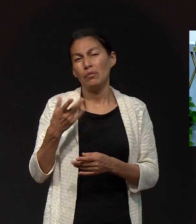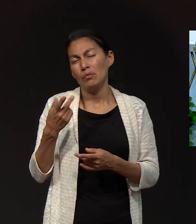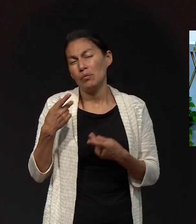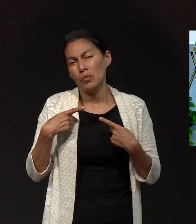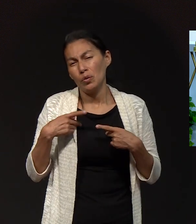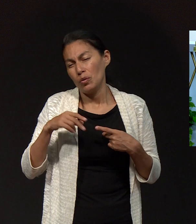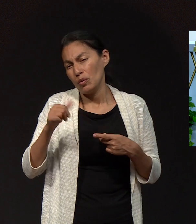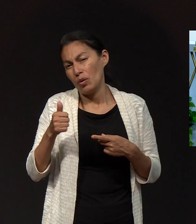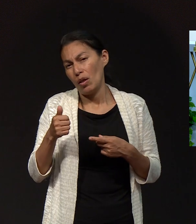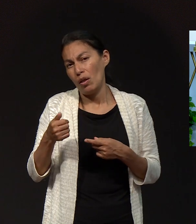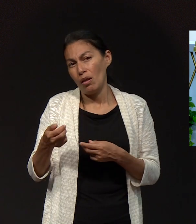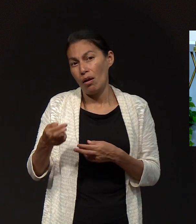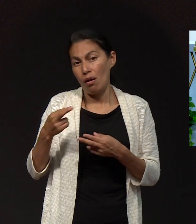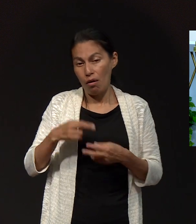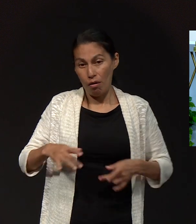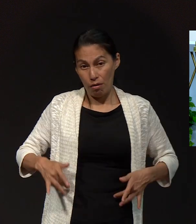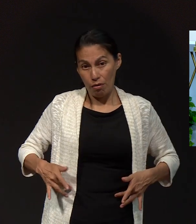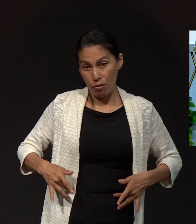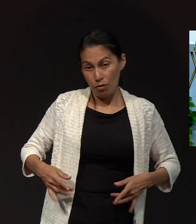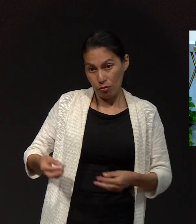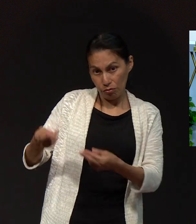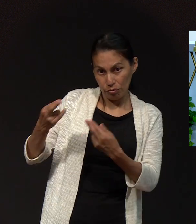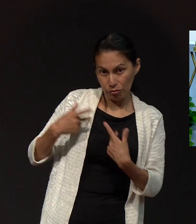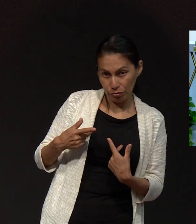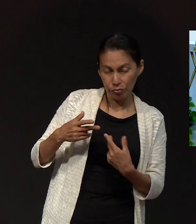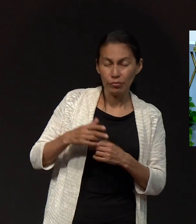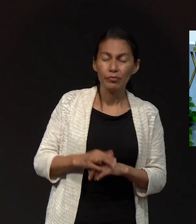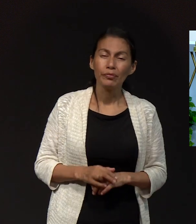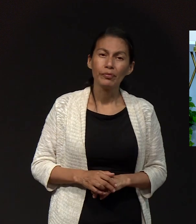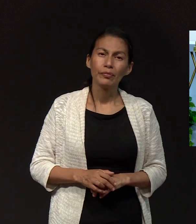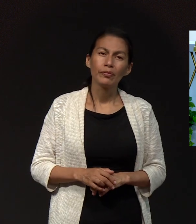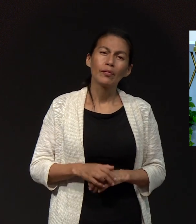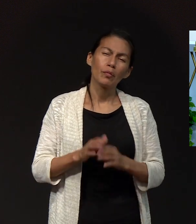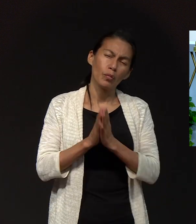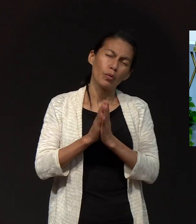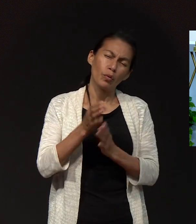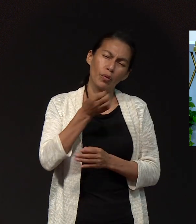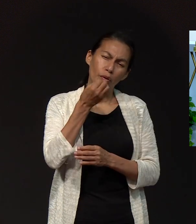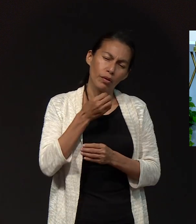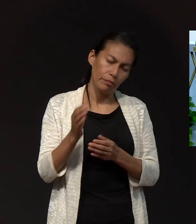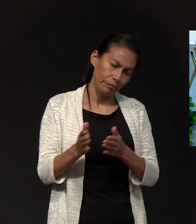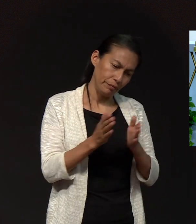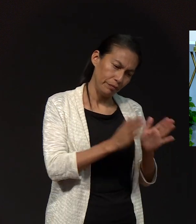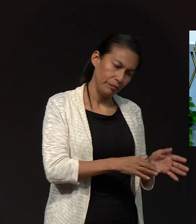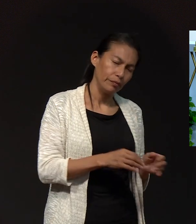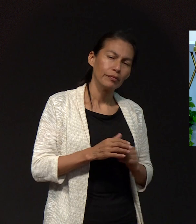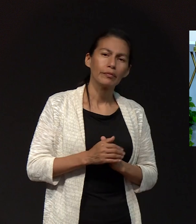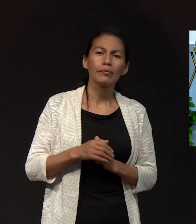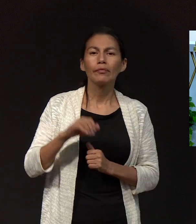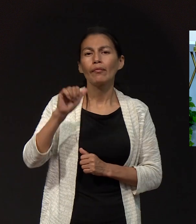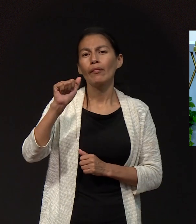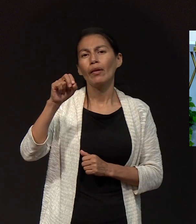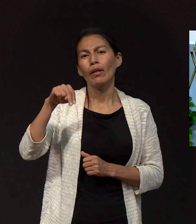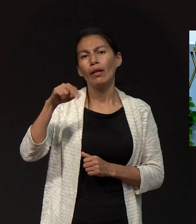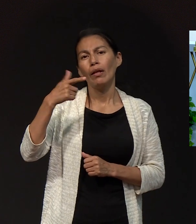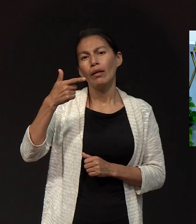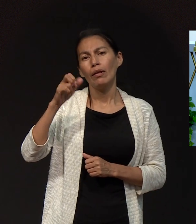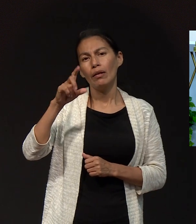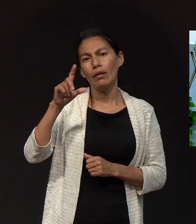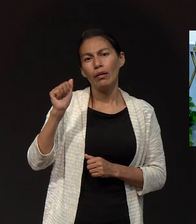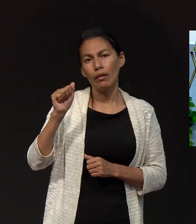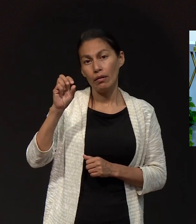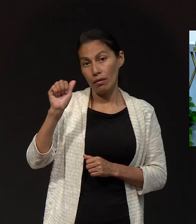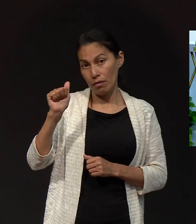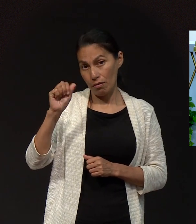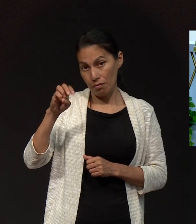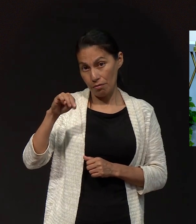Dios Los tenga siempre Y con buena salud Amén Gloria a Dios Ángela Ambriz Saludos Dios los bendiga